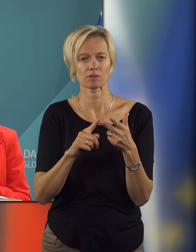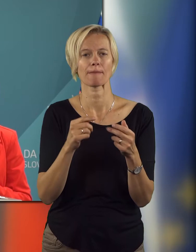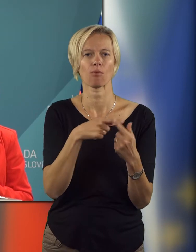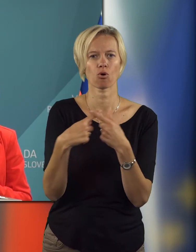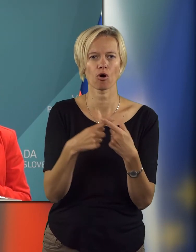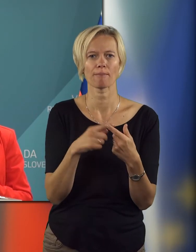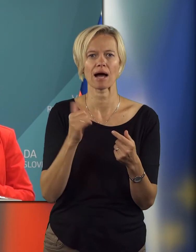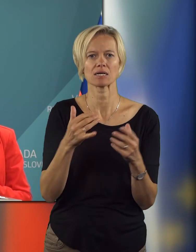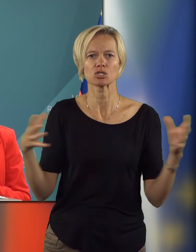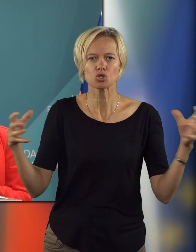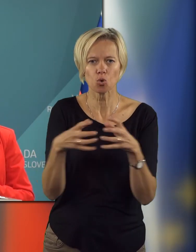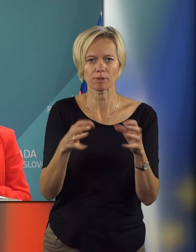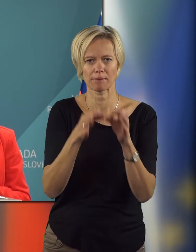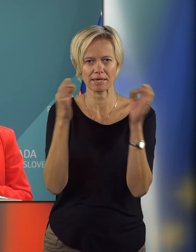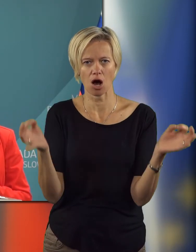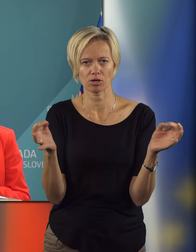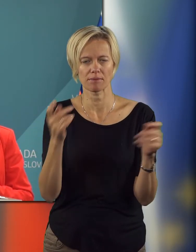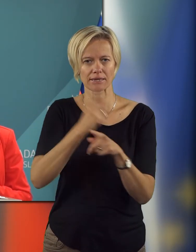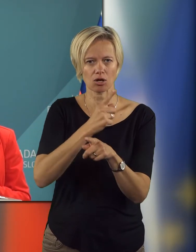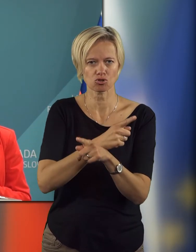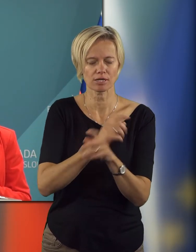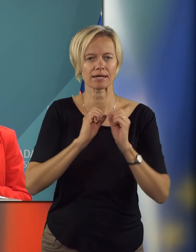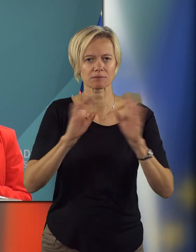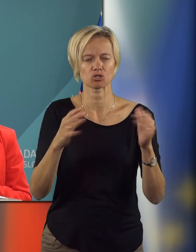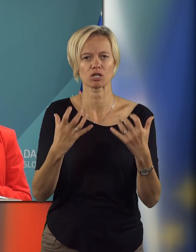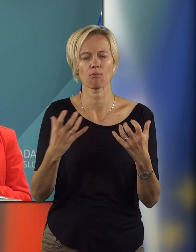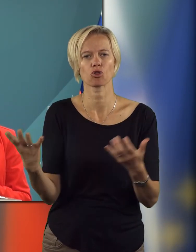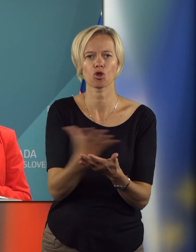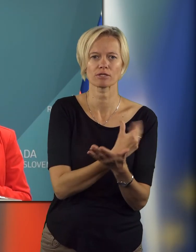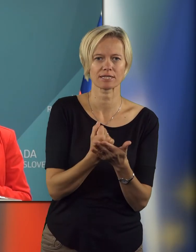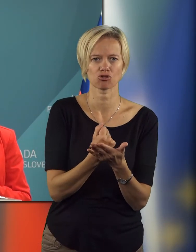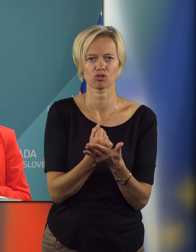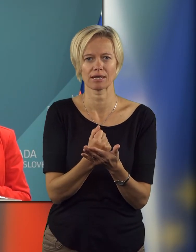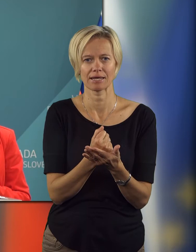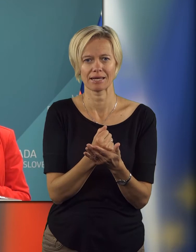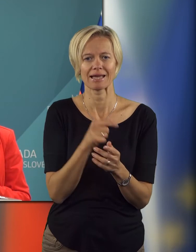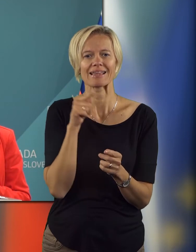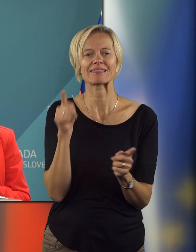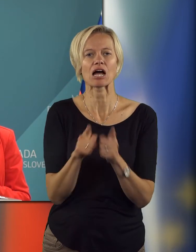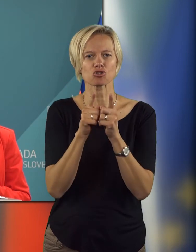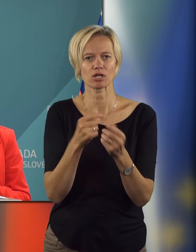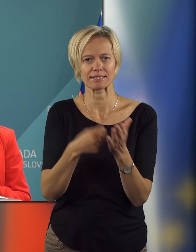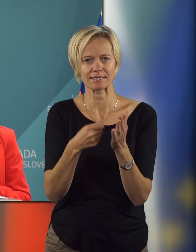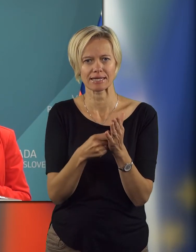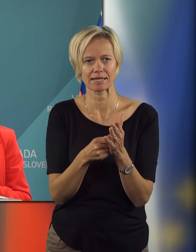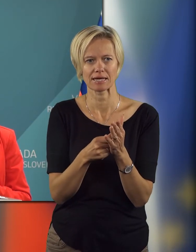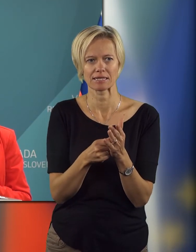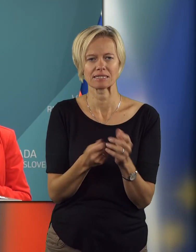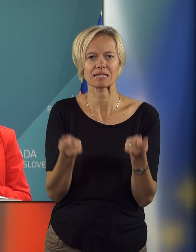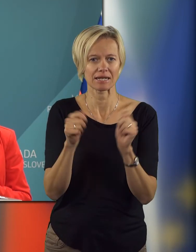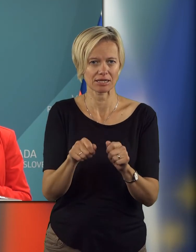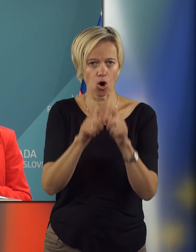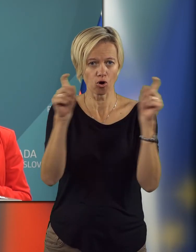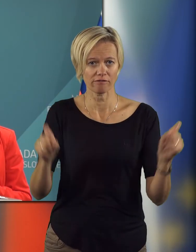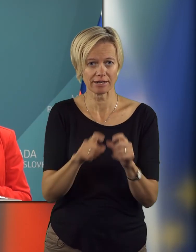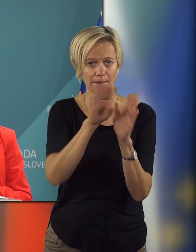standardov skupnimi javnimi naročili razpisi doseči take cene in skleniti